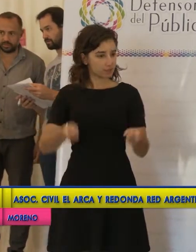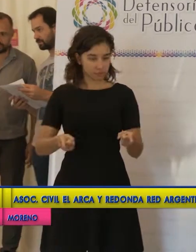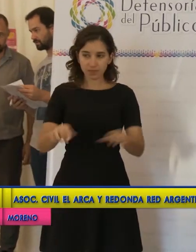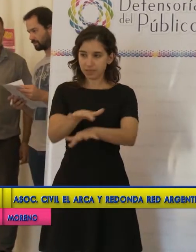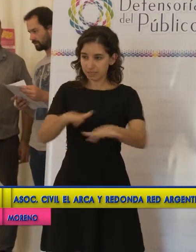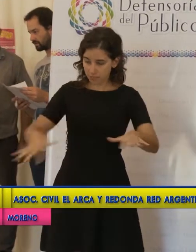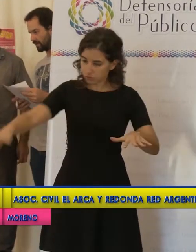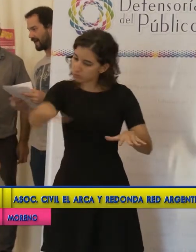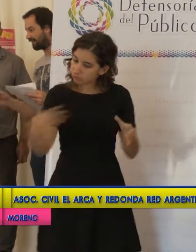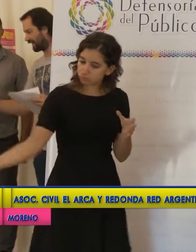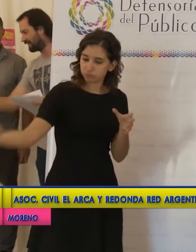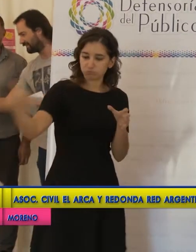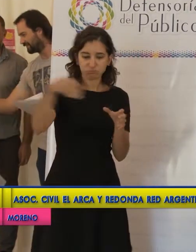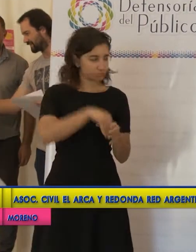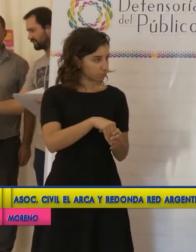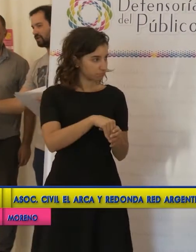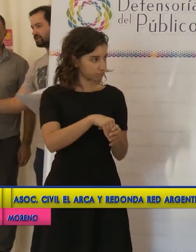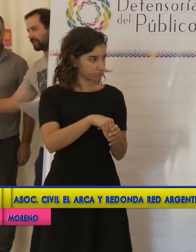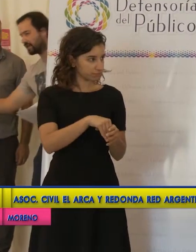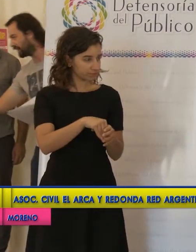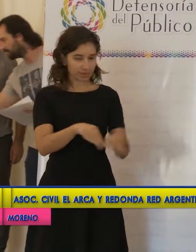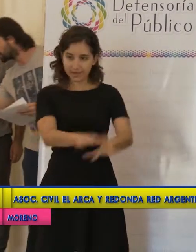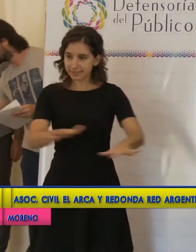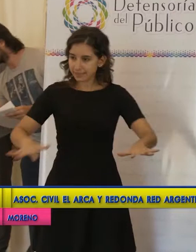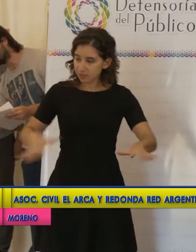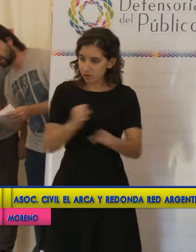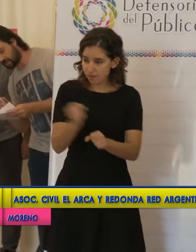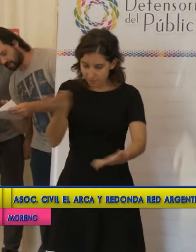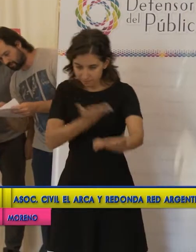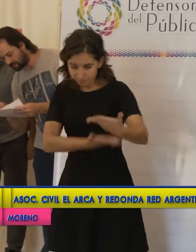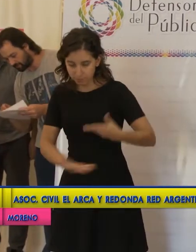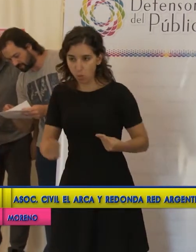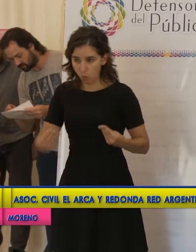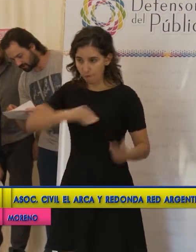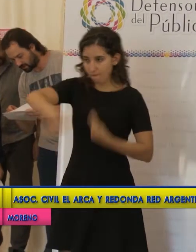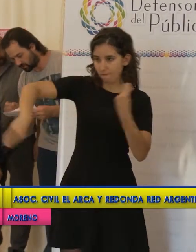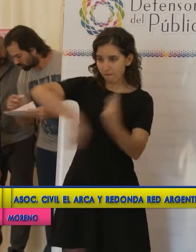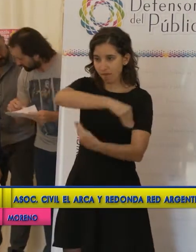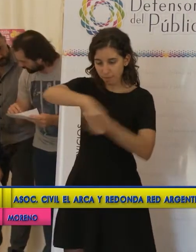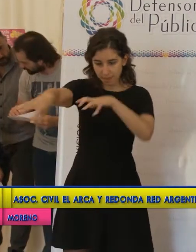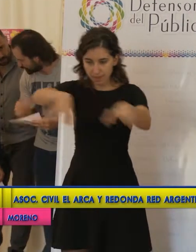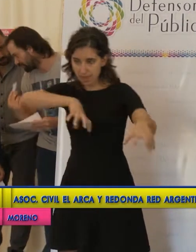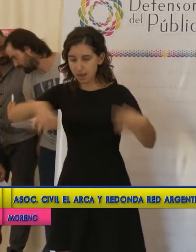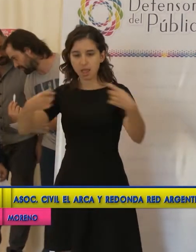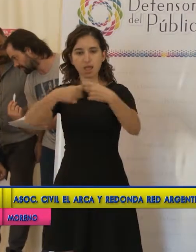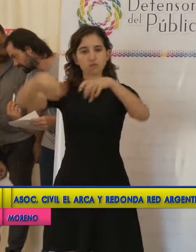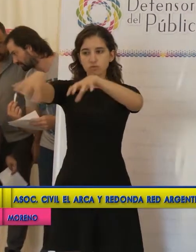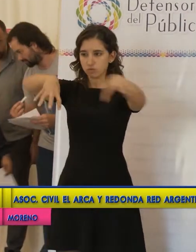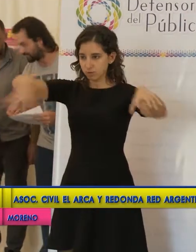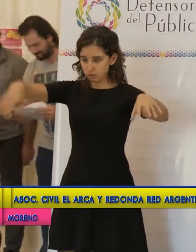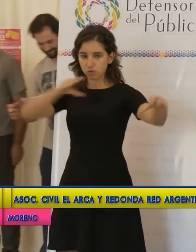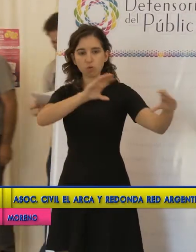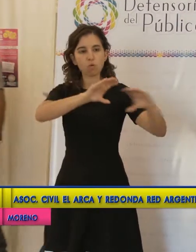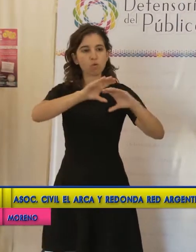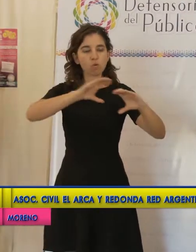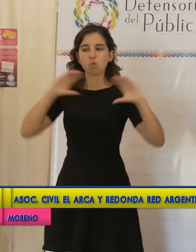infantil. La participación infantil la entendemos desde el seno familiar, desde las organizaciones, las instituciones y la